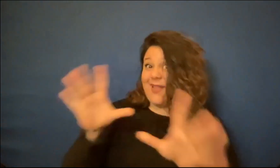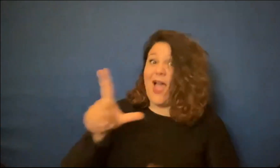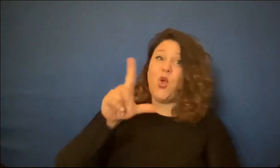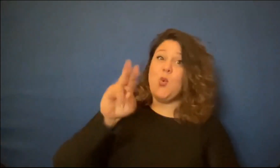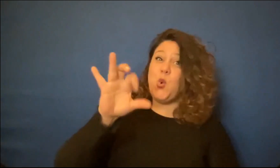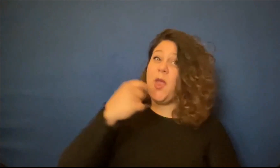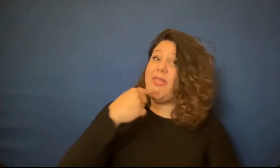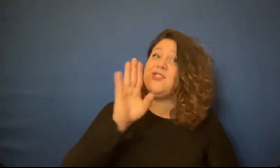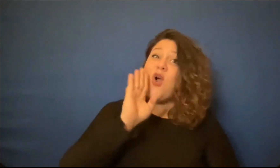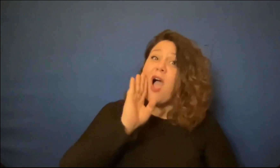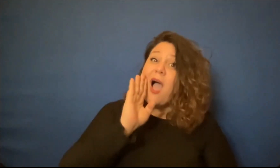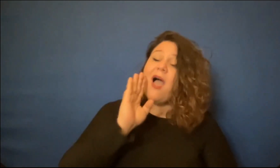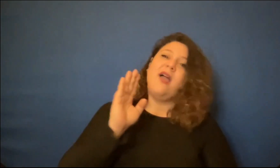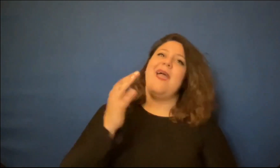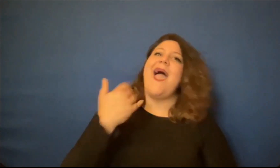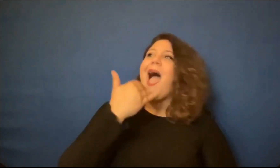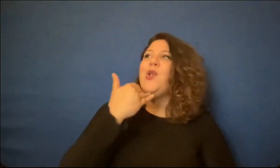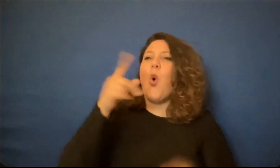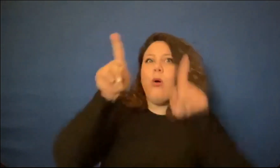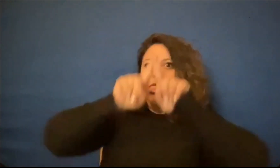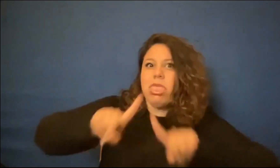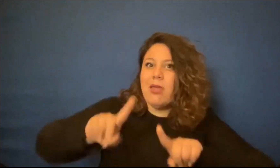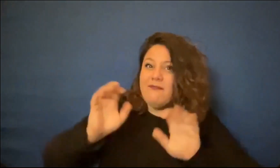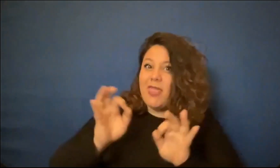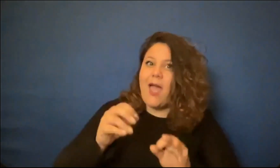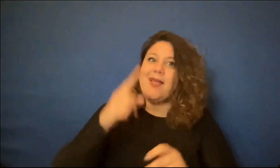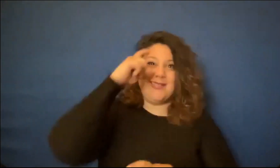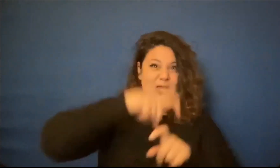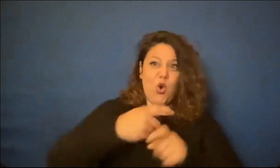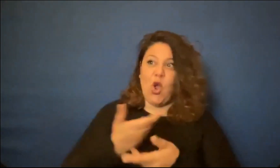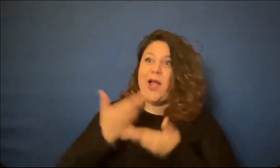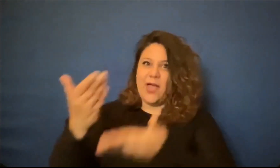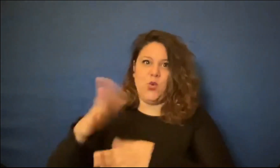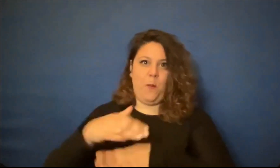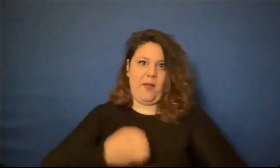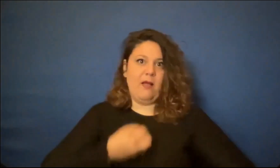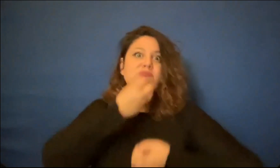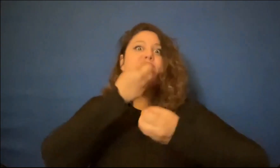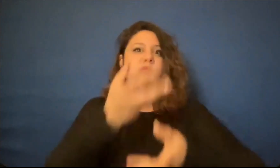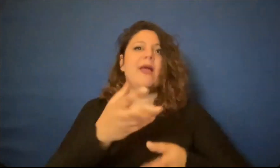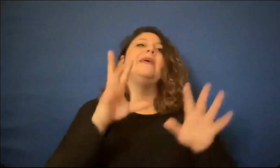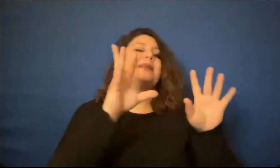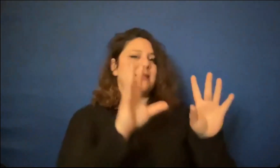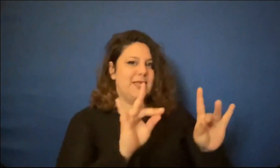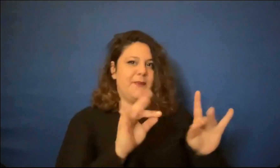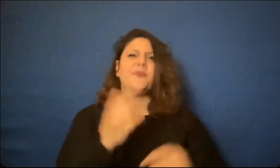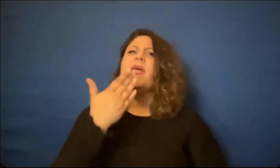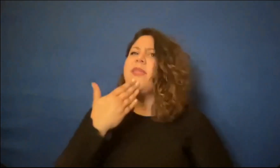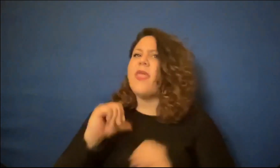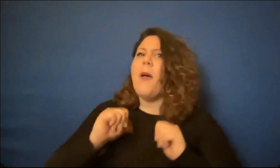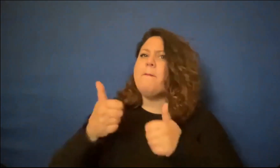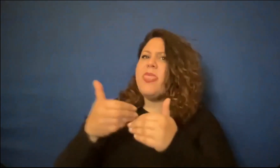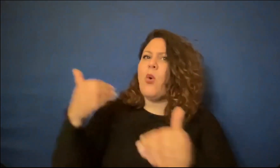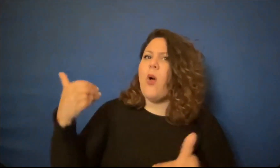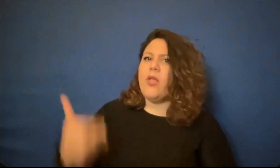a visibilizarlo y a externalizarlo, ¿no? Y a sacarlo fuera. ¿Y con qué edad tú empezaste